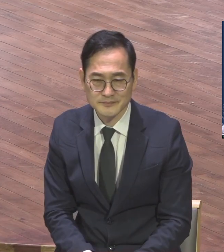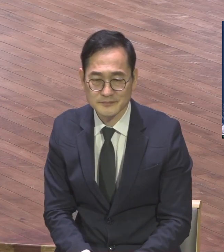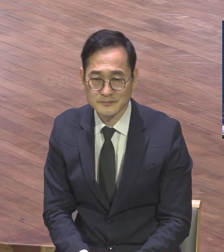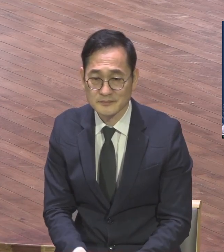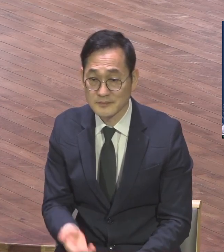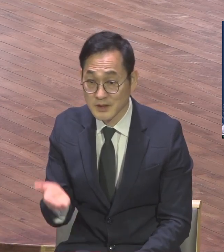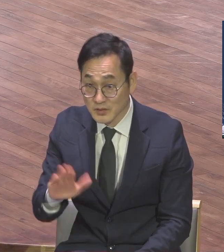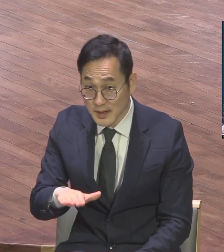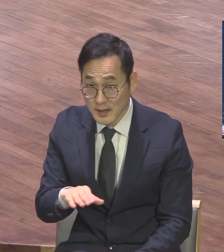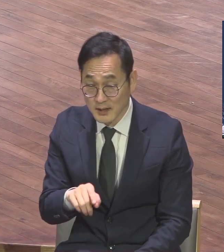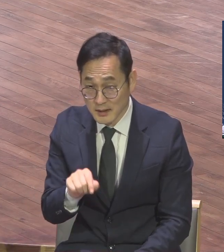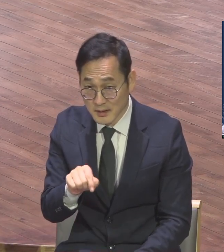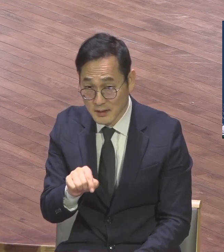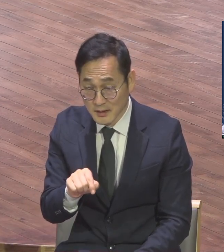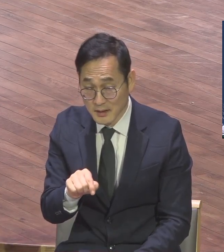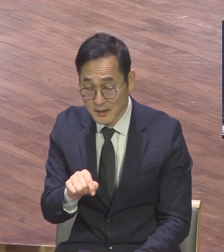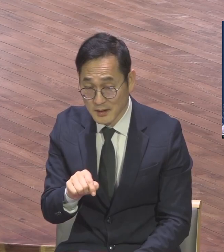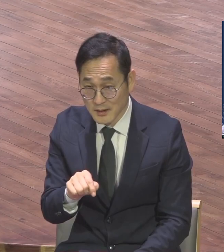번도